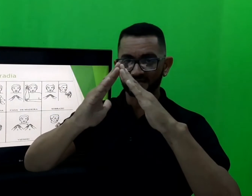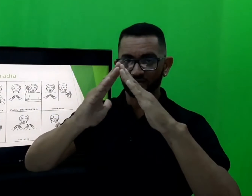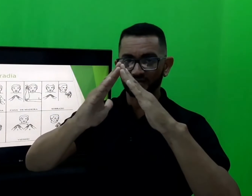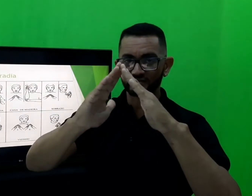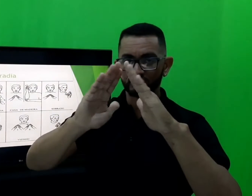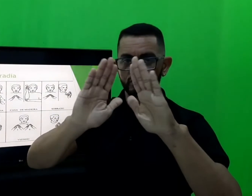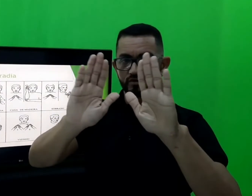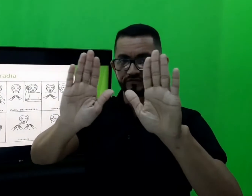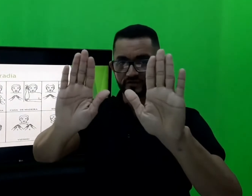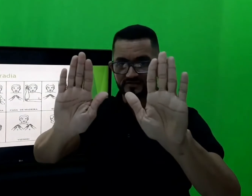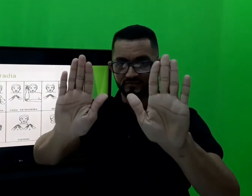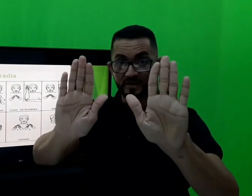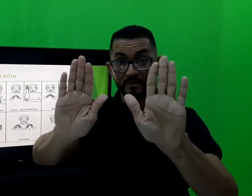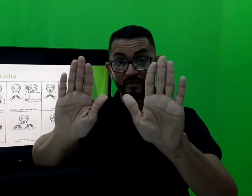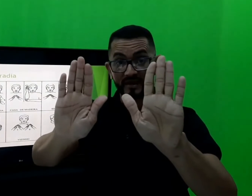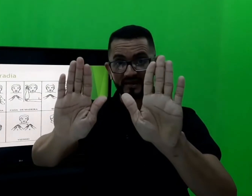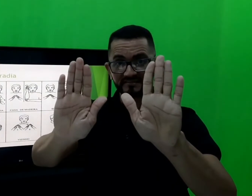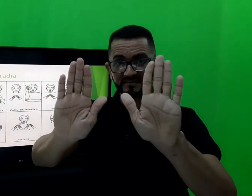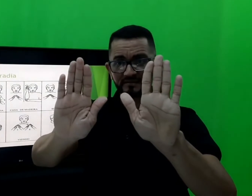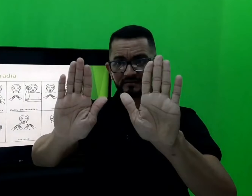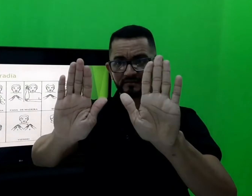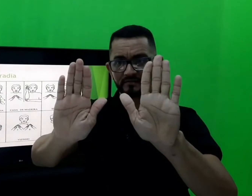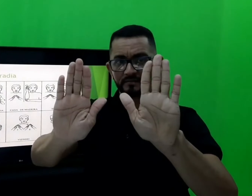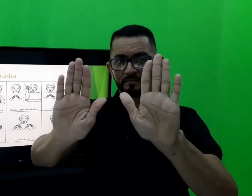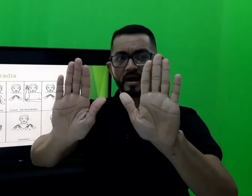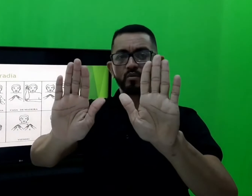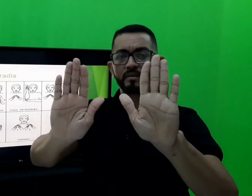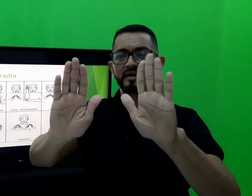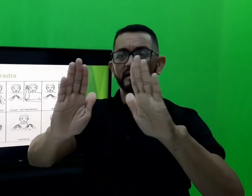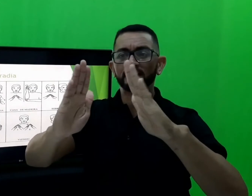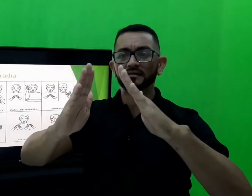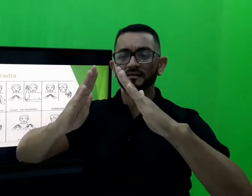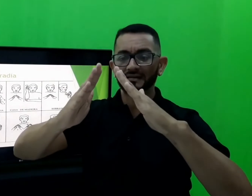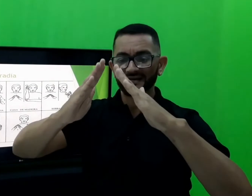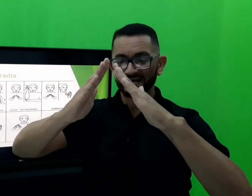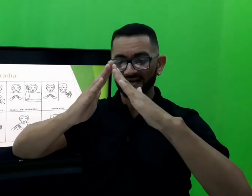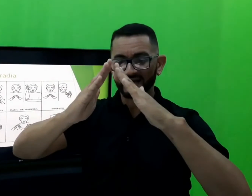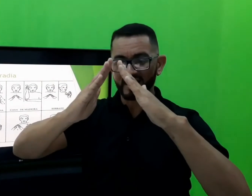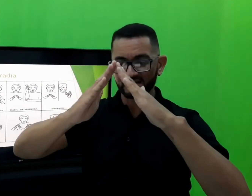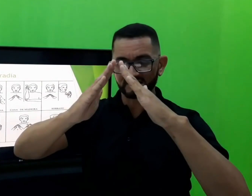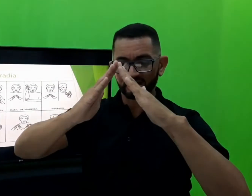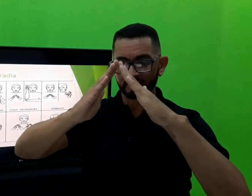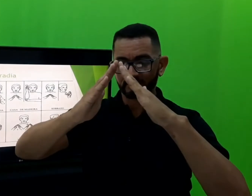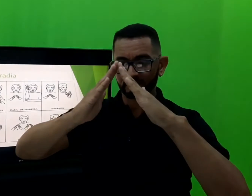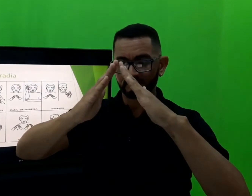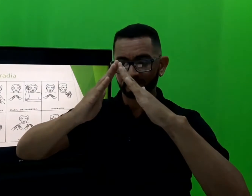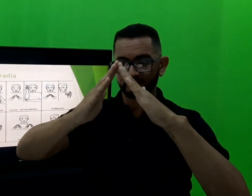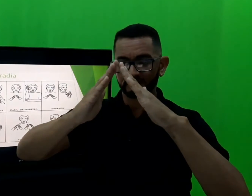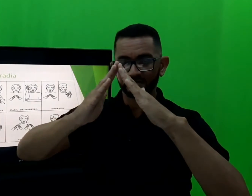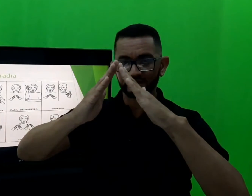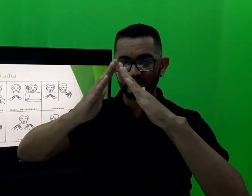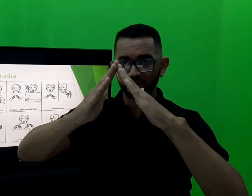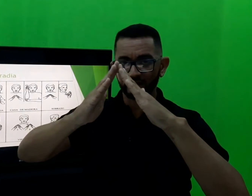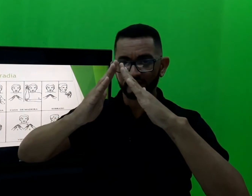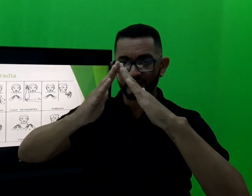Casa. Olha só, a configuração da mão é essa. Palma aberta. Casa. Certo?